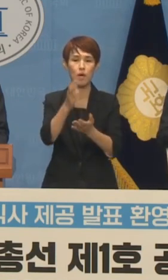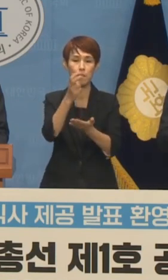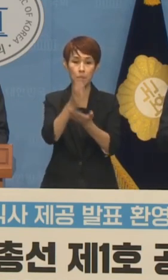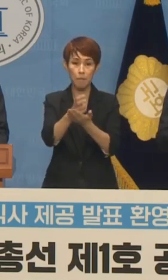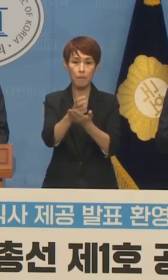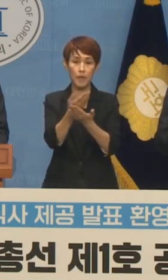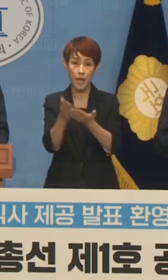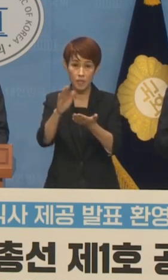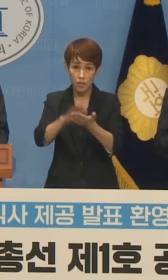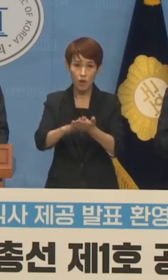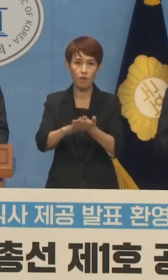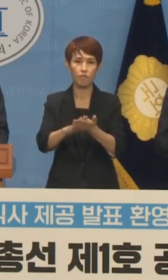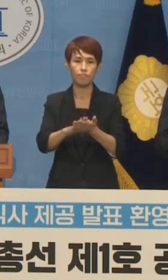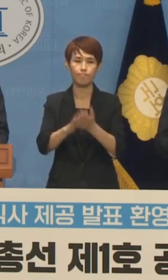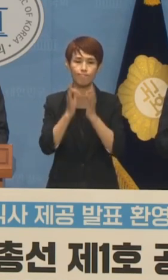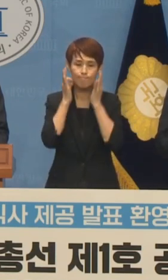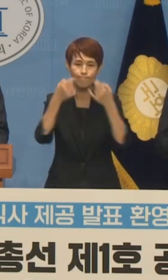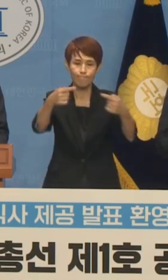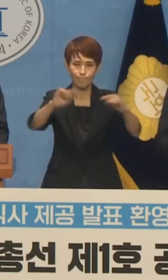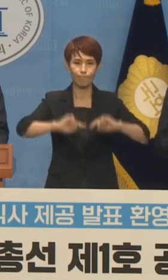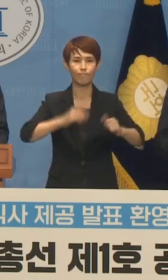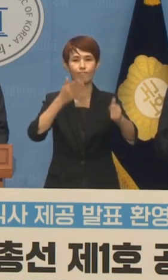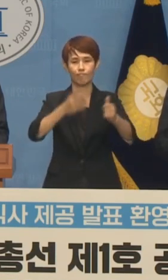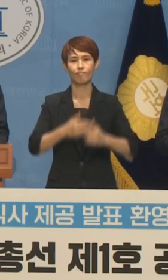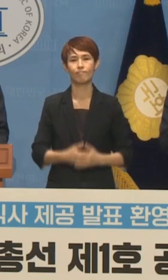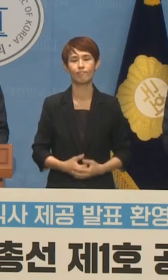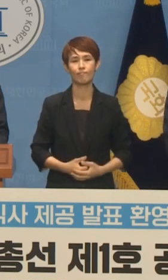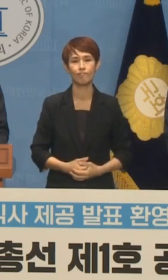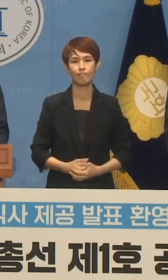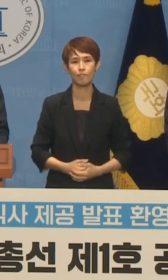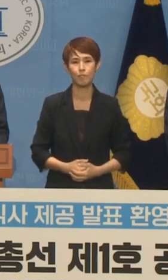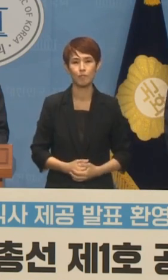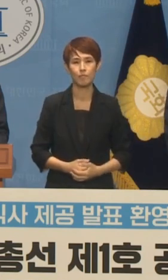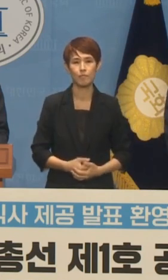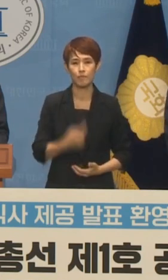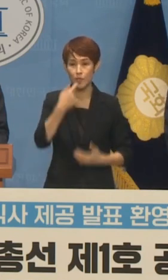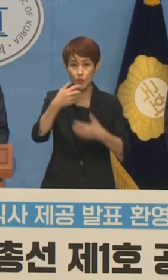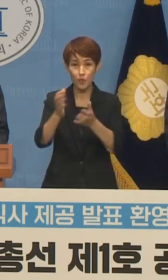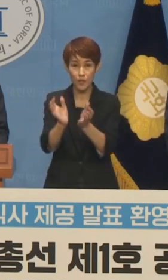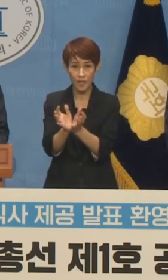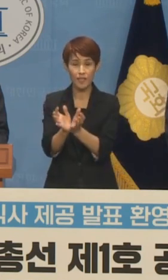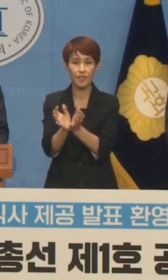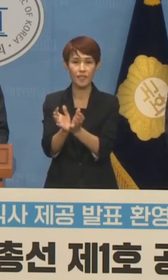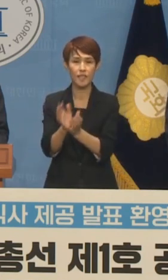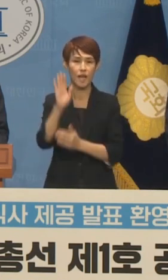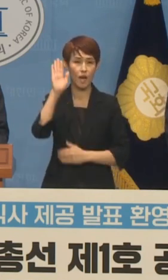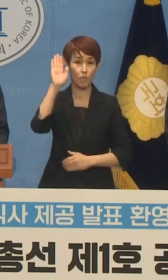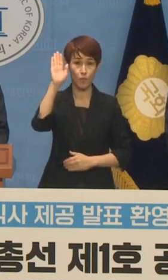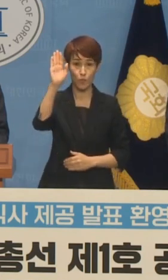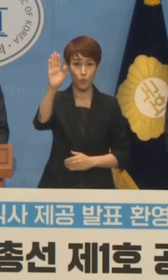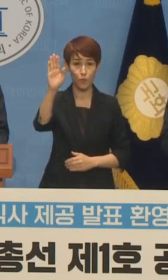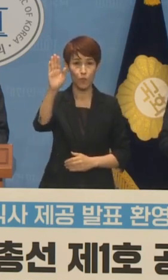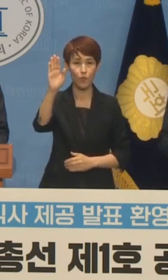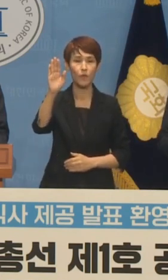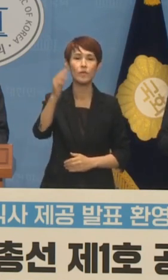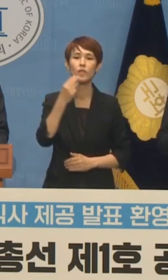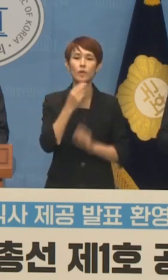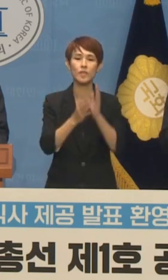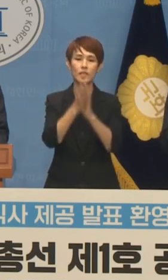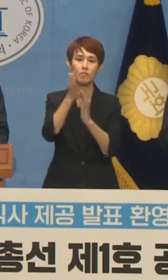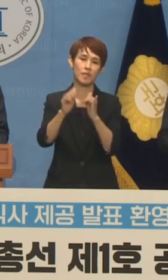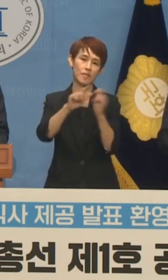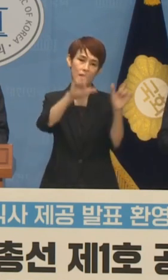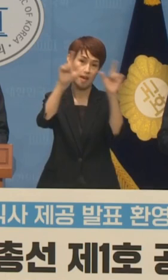등에 적극 동참해 주실 것을 촉구합니다. 더불어민주당 서울시당은 앞으로도 서울 시민의